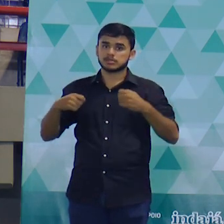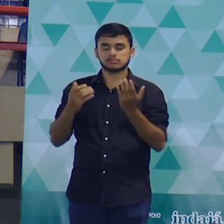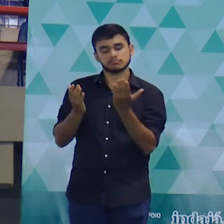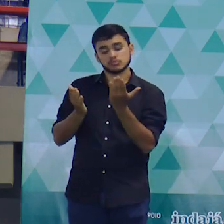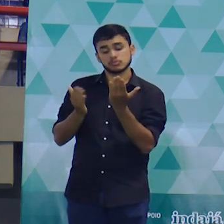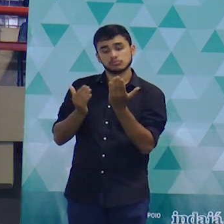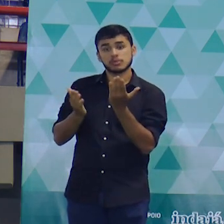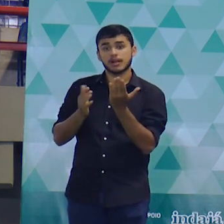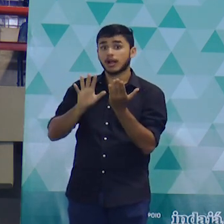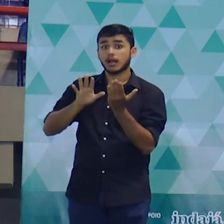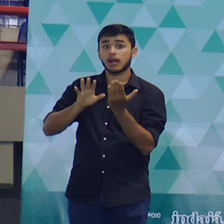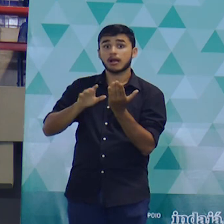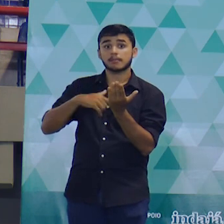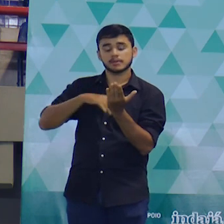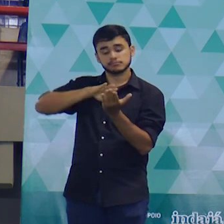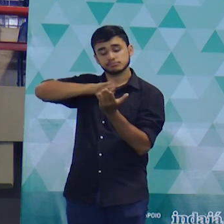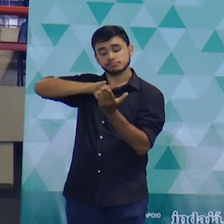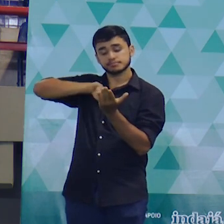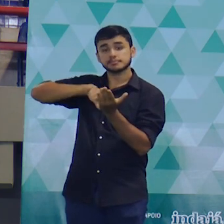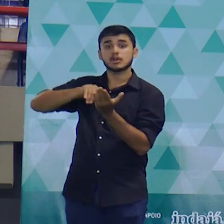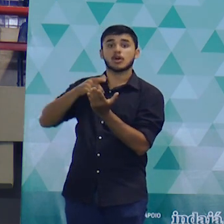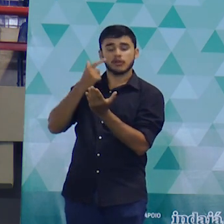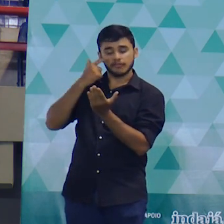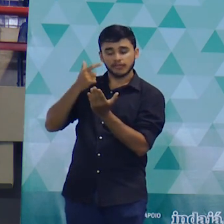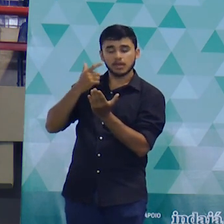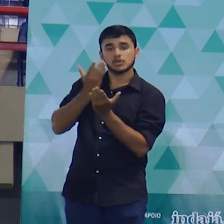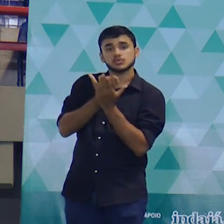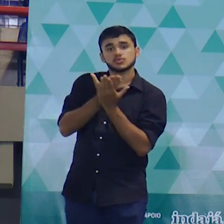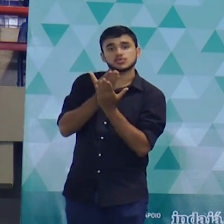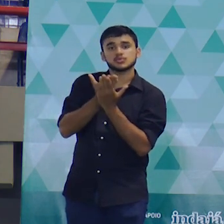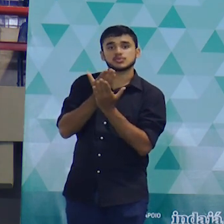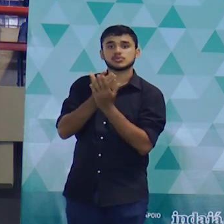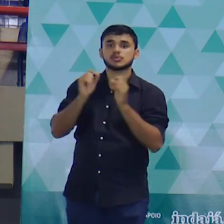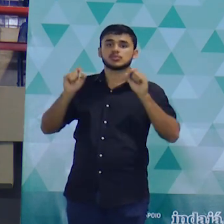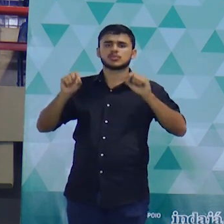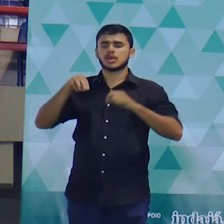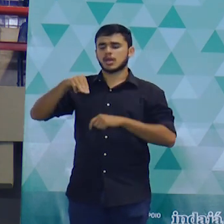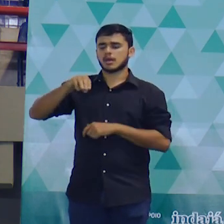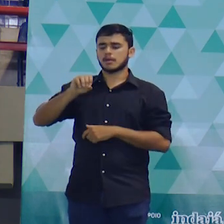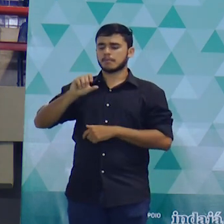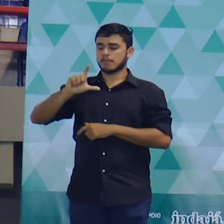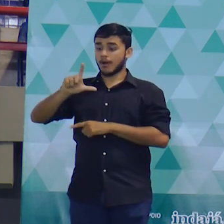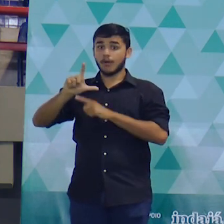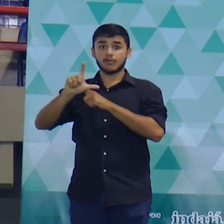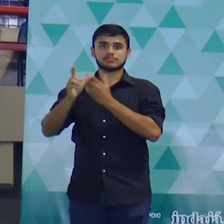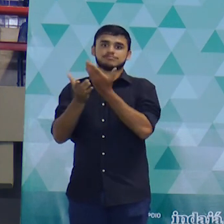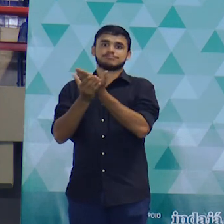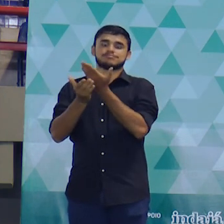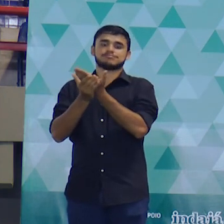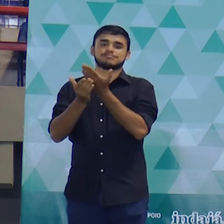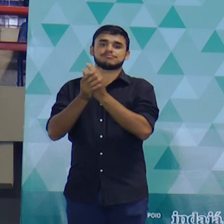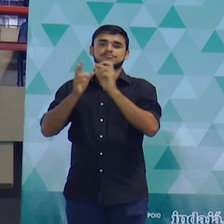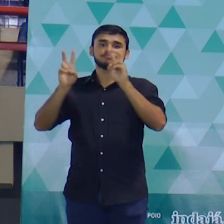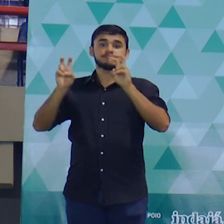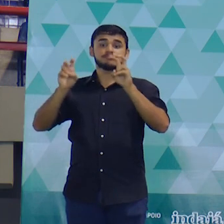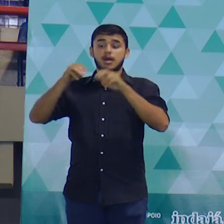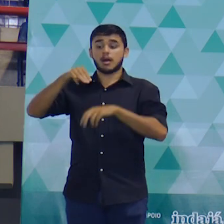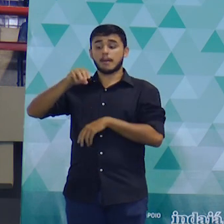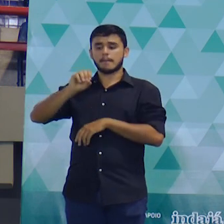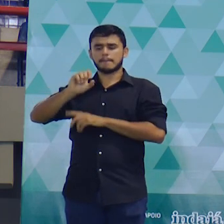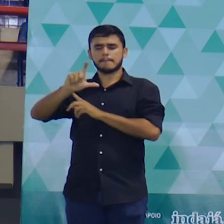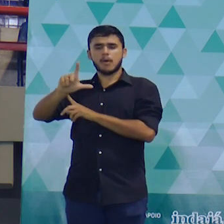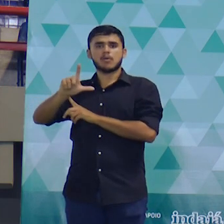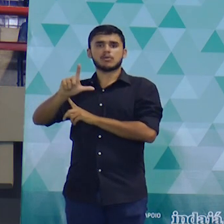na matéria para estudar alguns conceitos importantes, especialmente o conceito de mol. Procure ler sobre mol, o